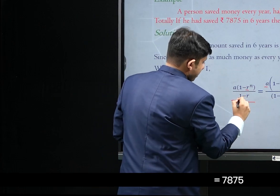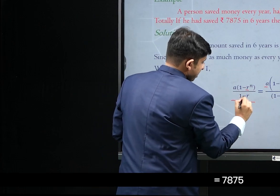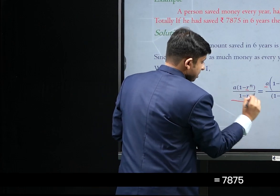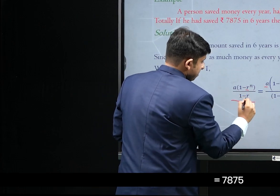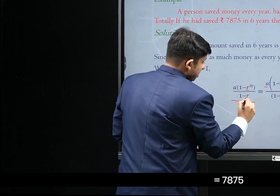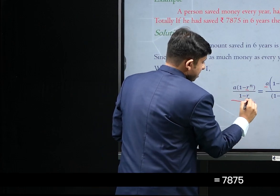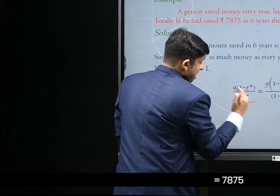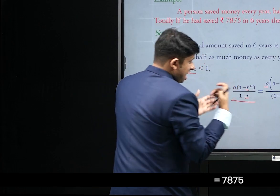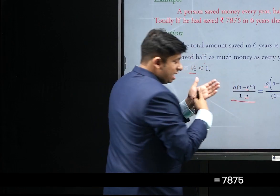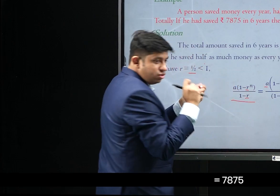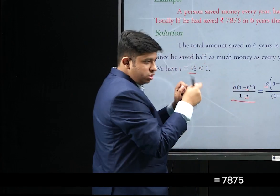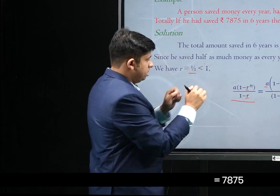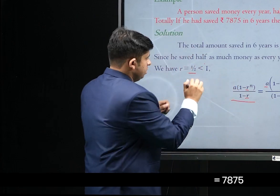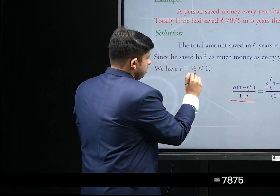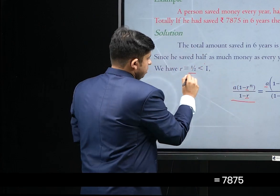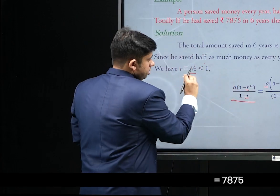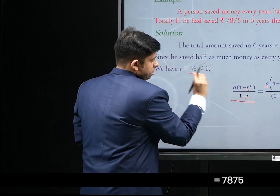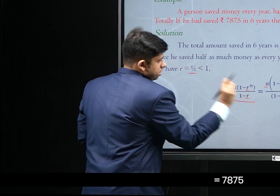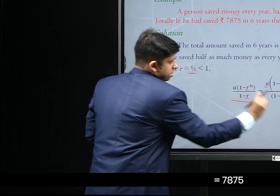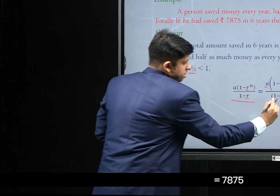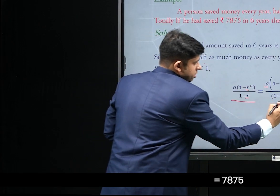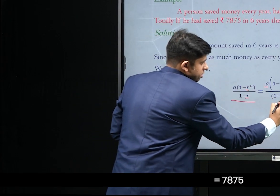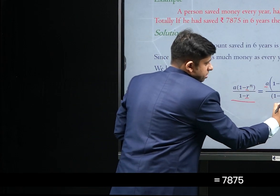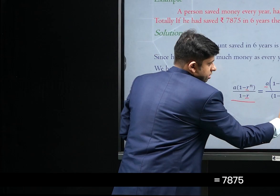equals 7875 मिळते.